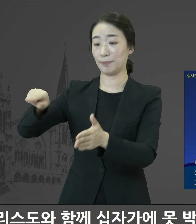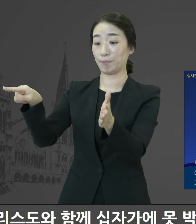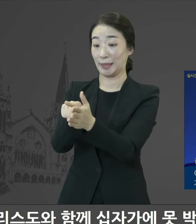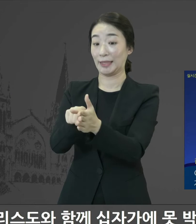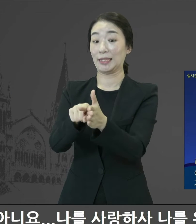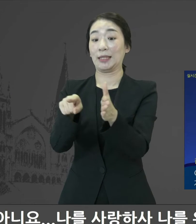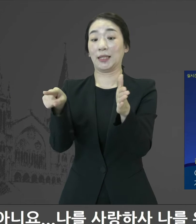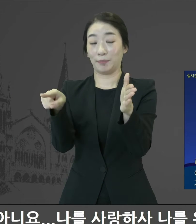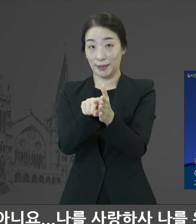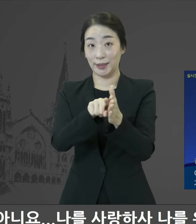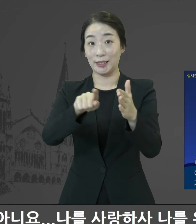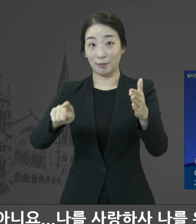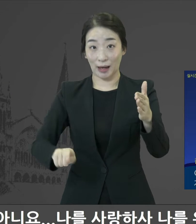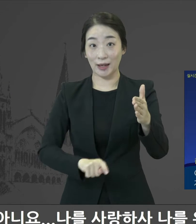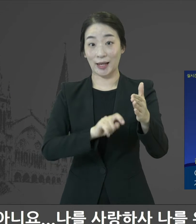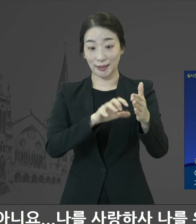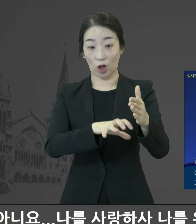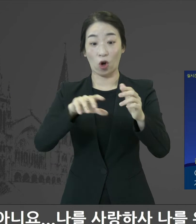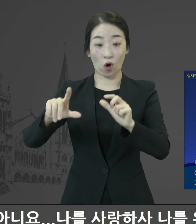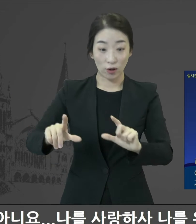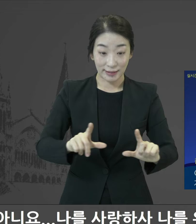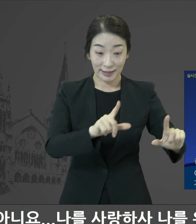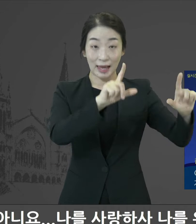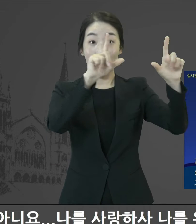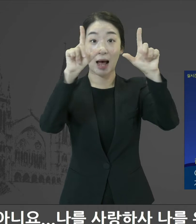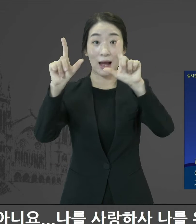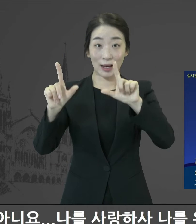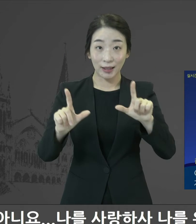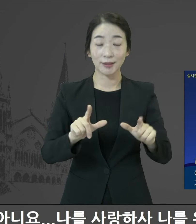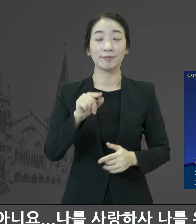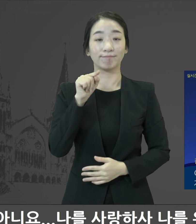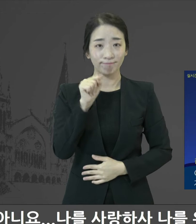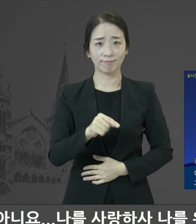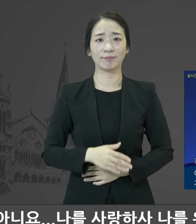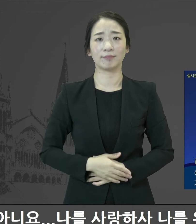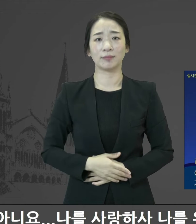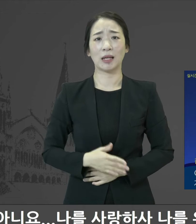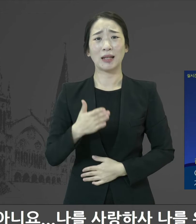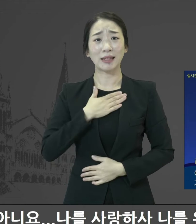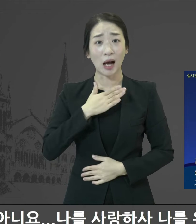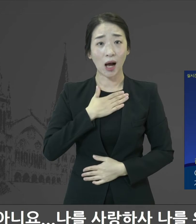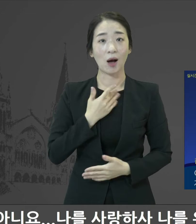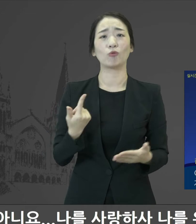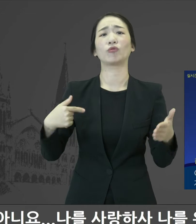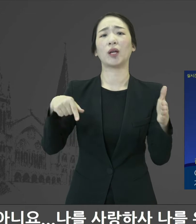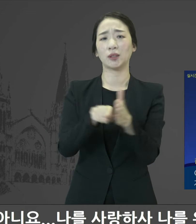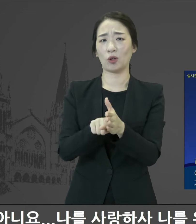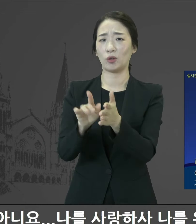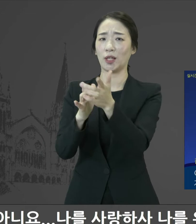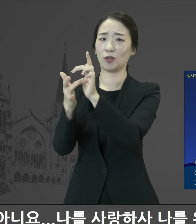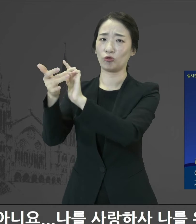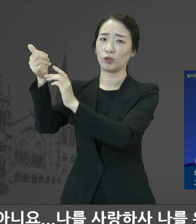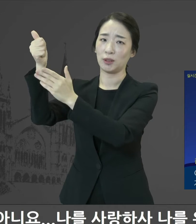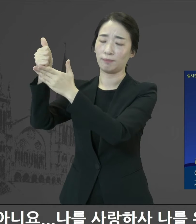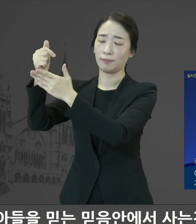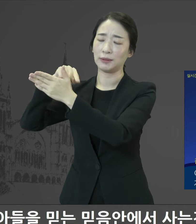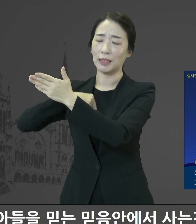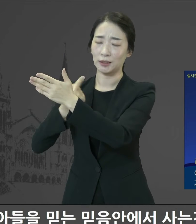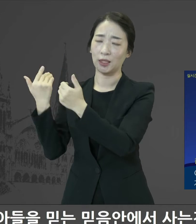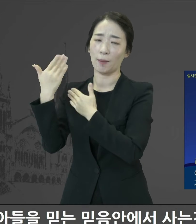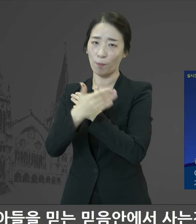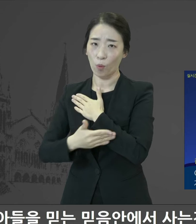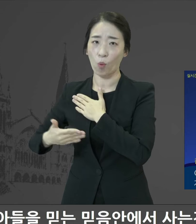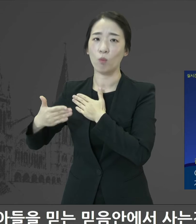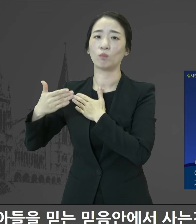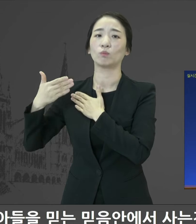믿음 안에서 사는 것이라. 나를 위하여 자신을 버리셨어요. 근데 버린 것에 추가된 내용이 있습니다.